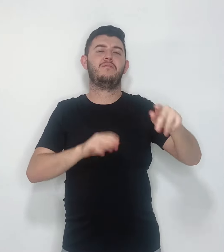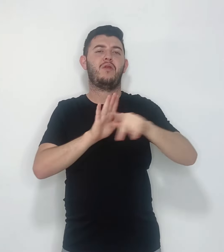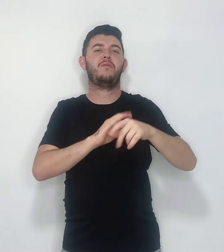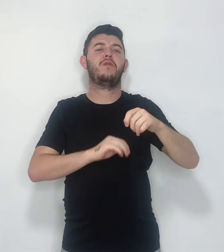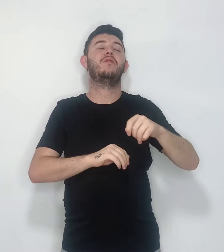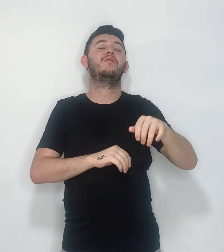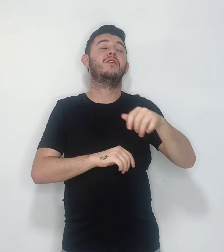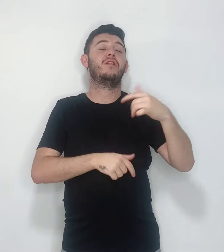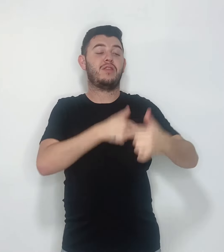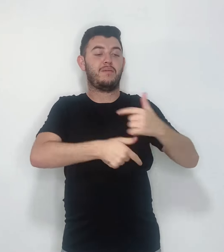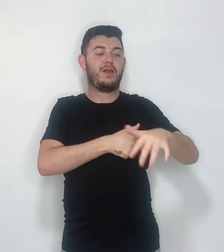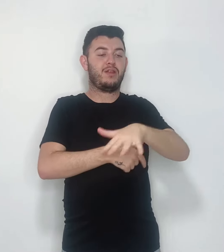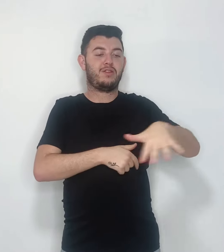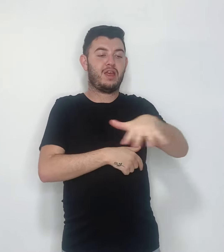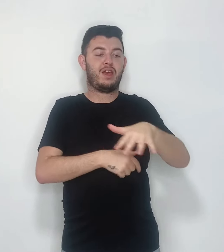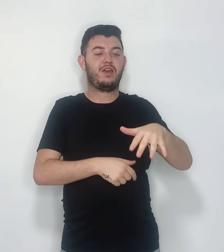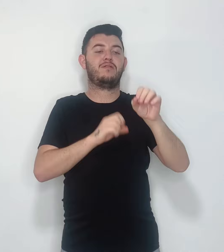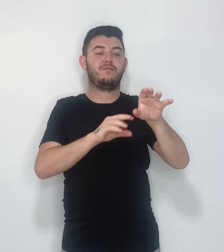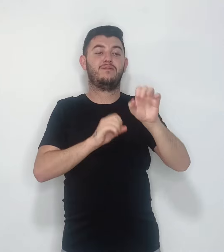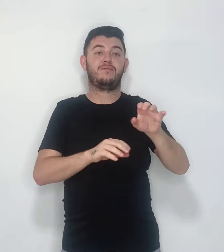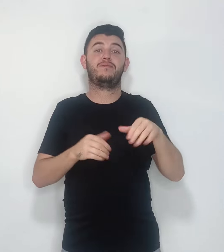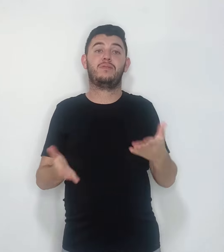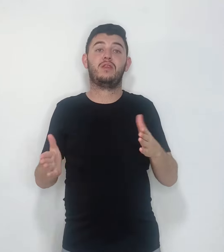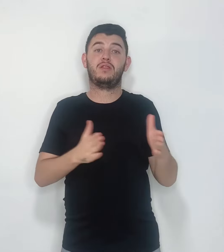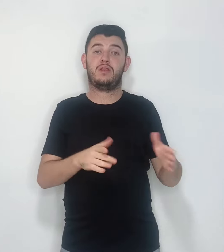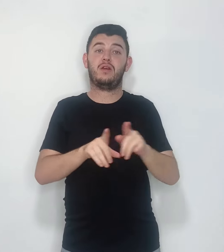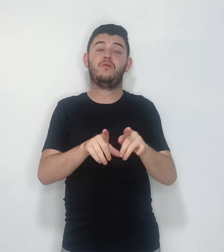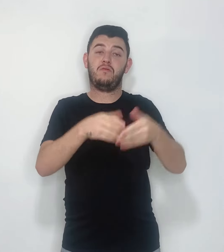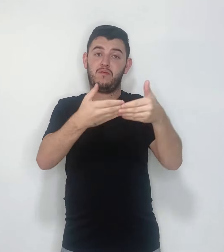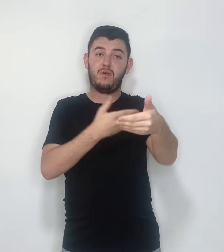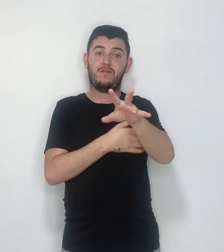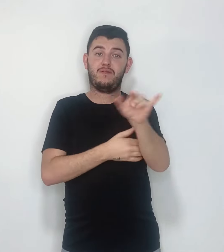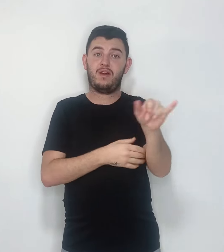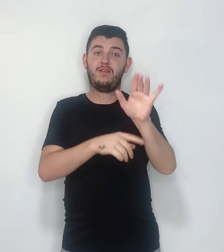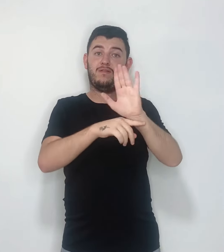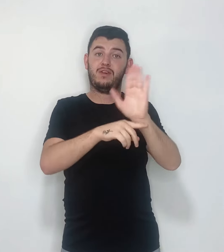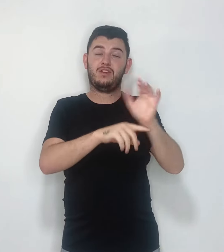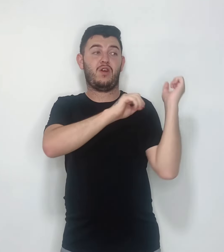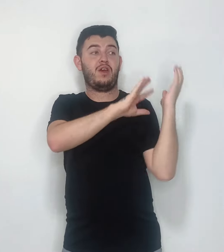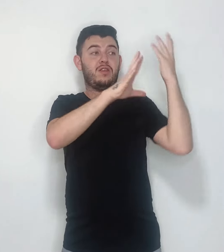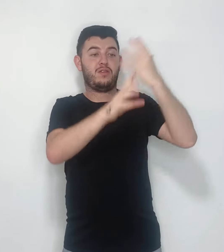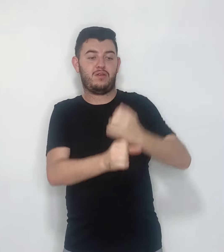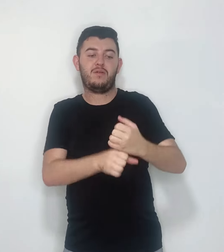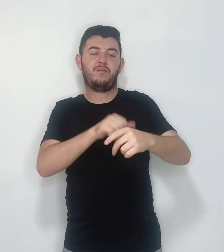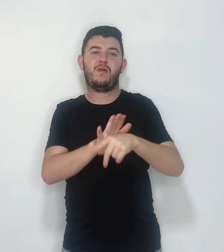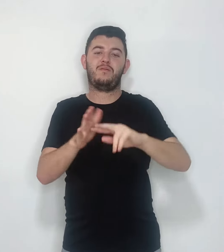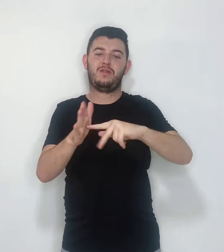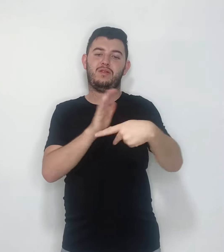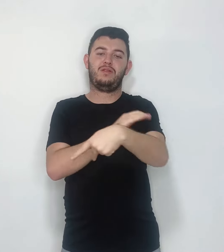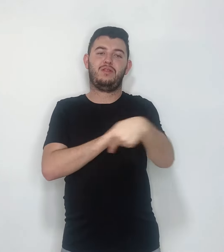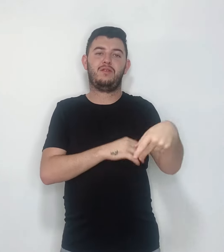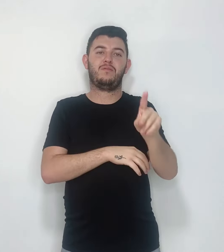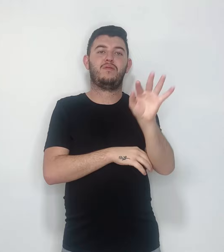ações do sindicato em 2020. 30 mil mil e do do e e